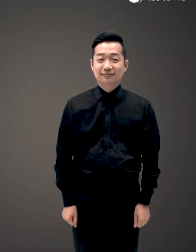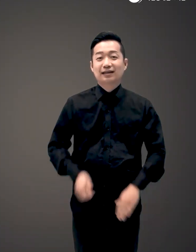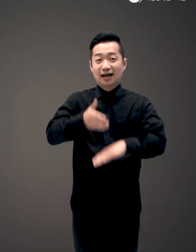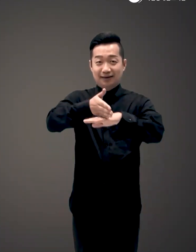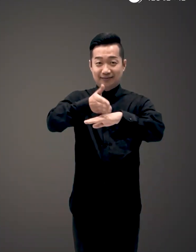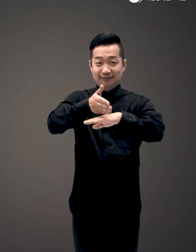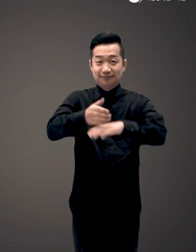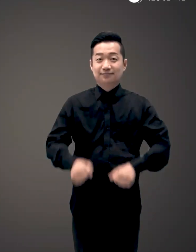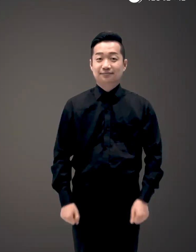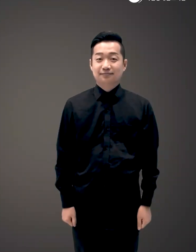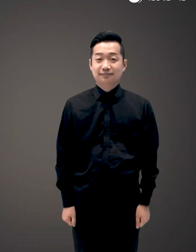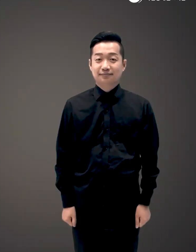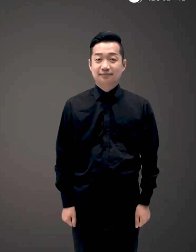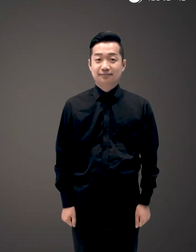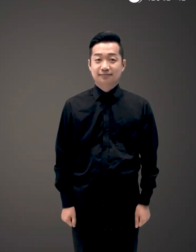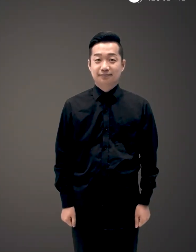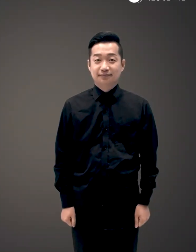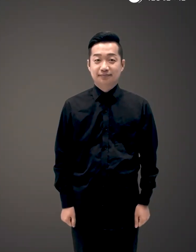부탁드립니다. 감사합니다.